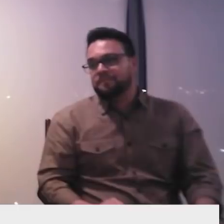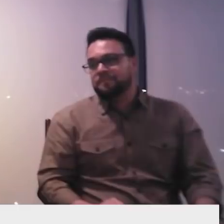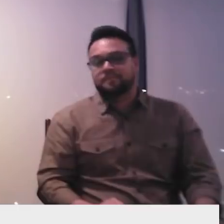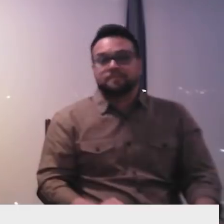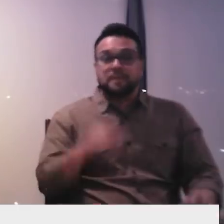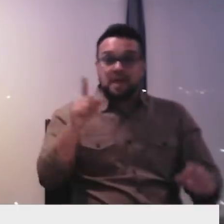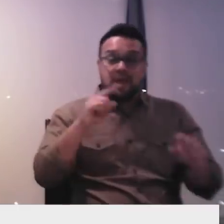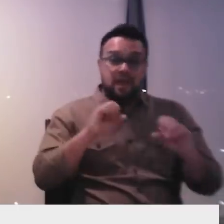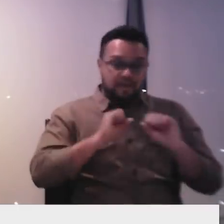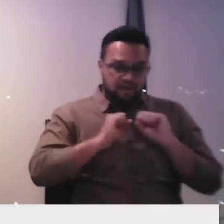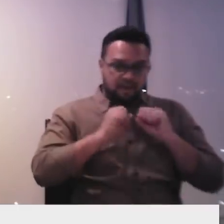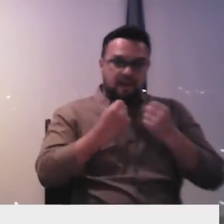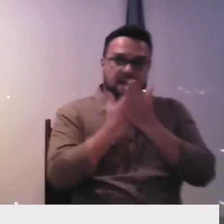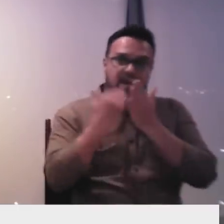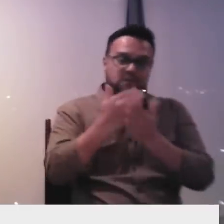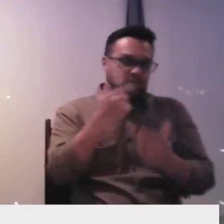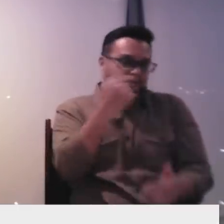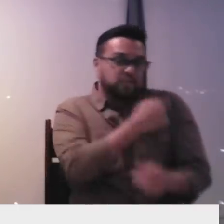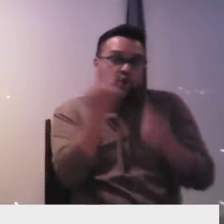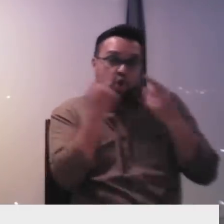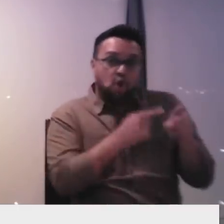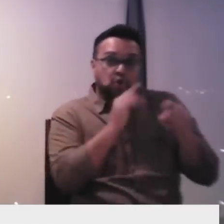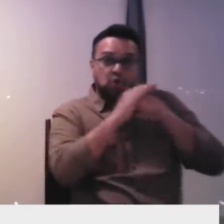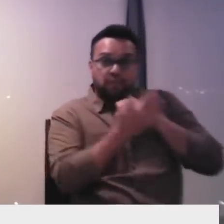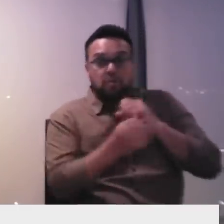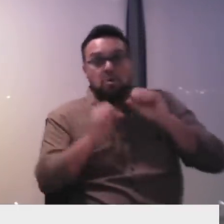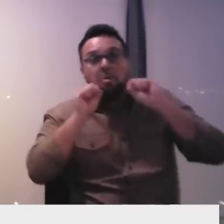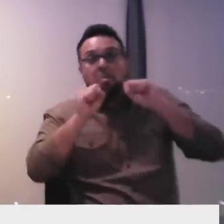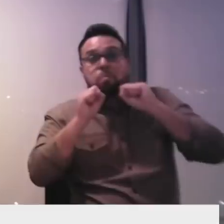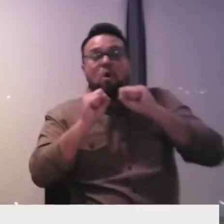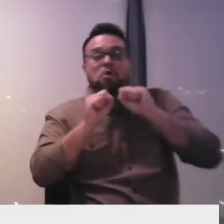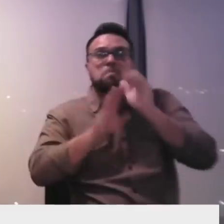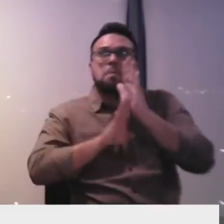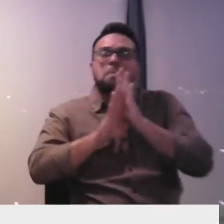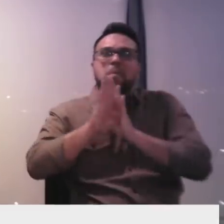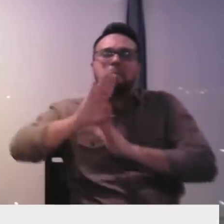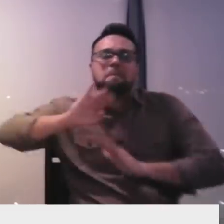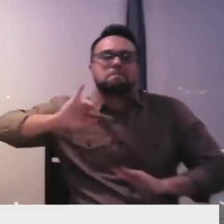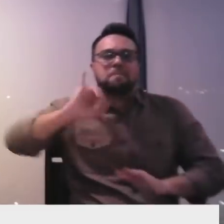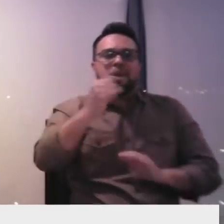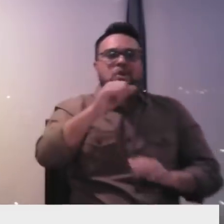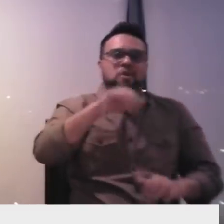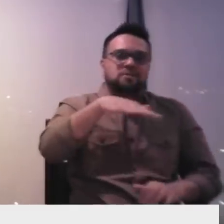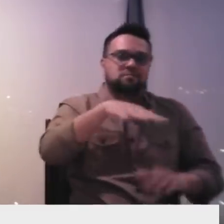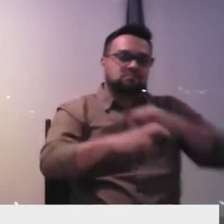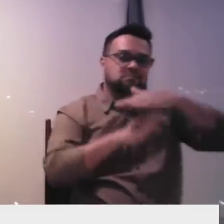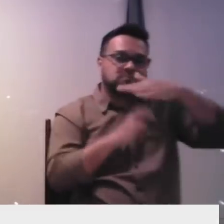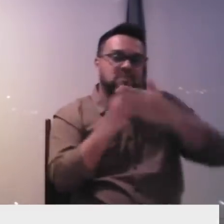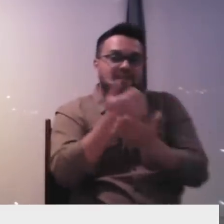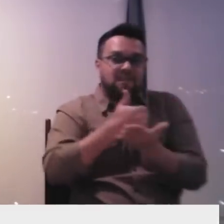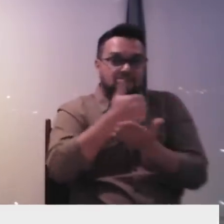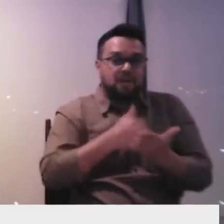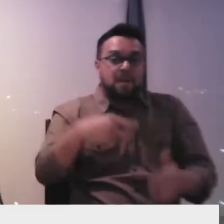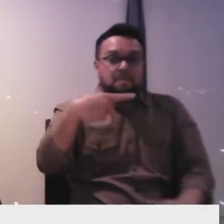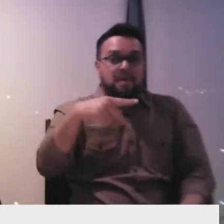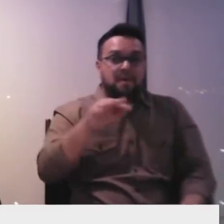Reforço da vacina contra a Covid pode render bilhões para farmacêuticas. A Pfizer, com a